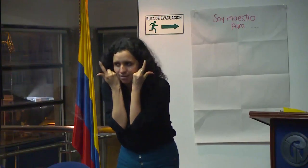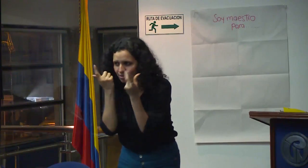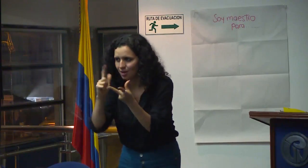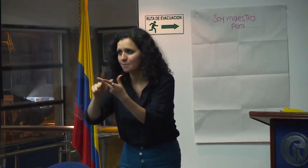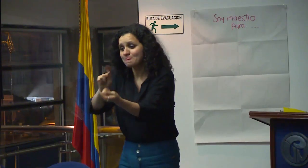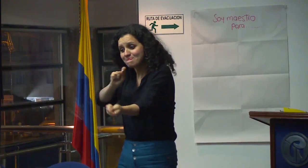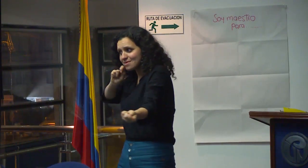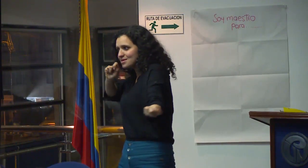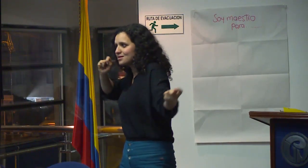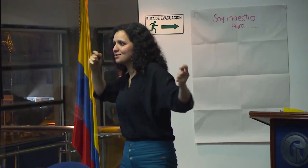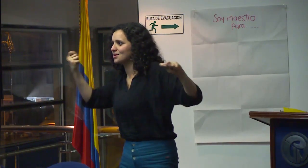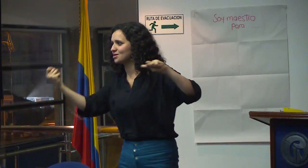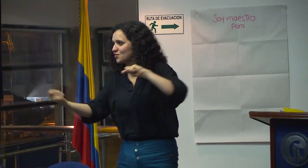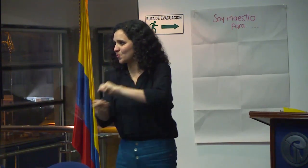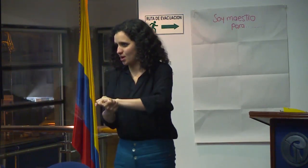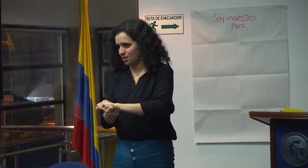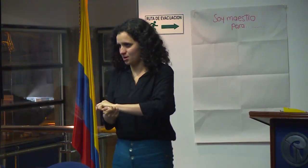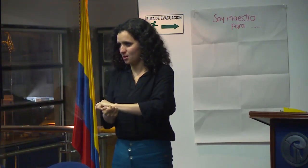transformarnos.